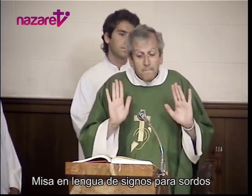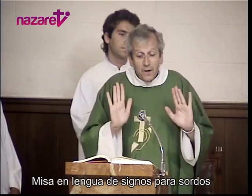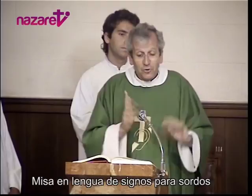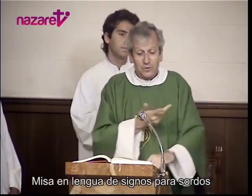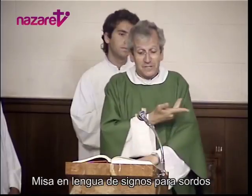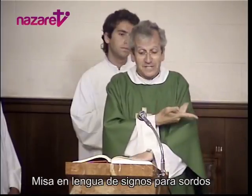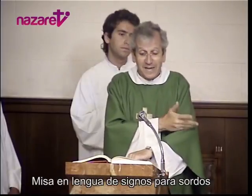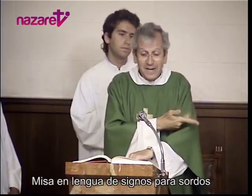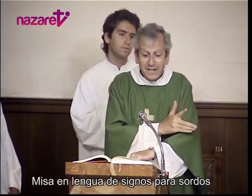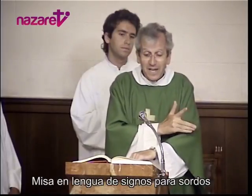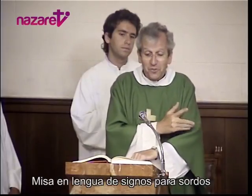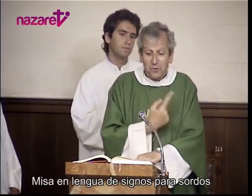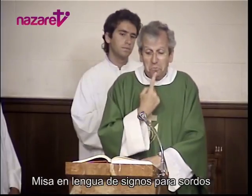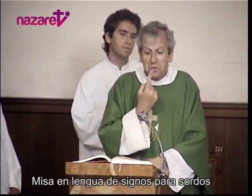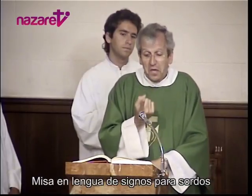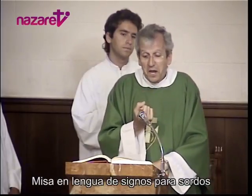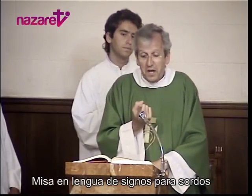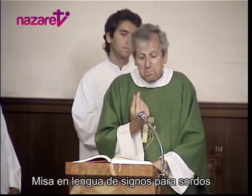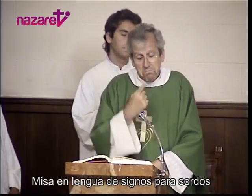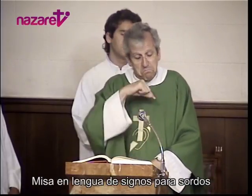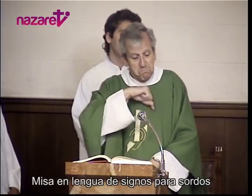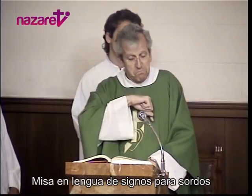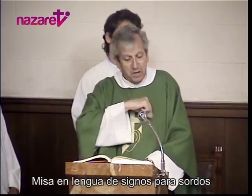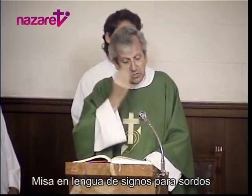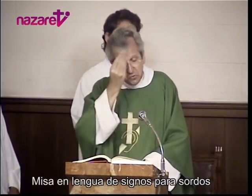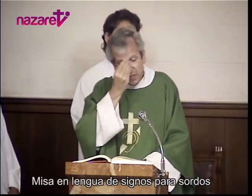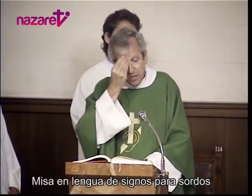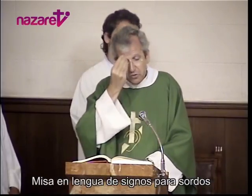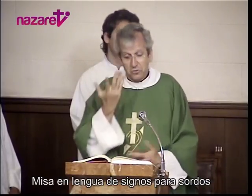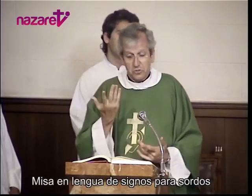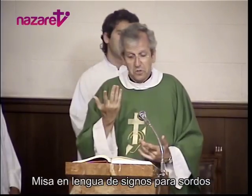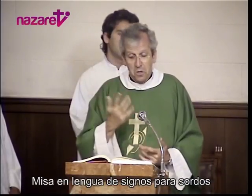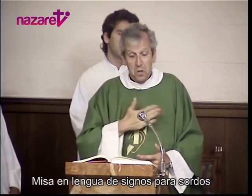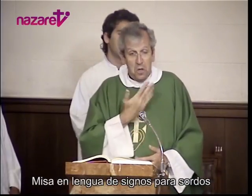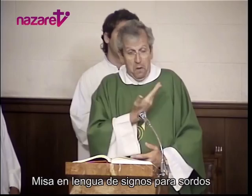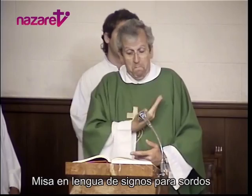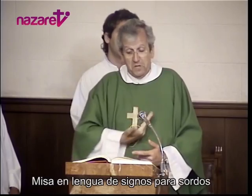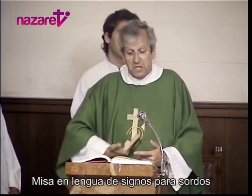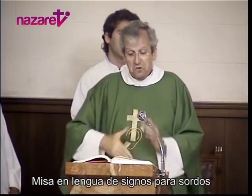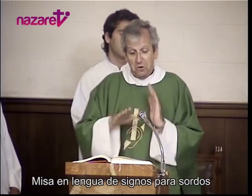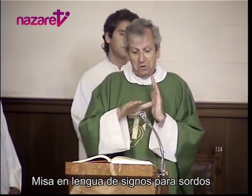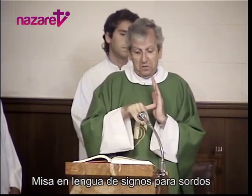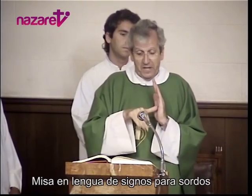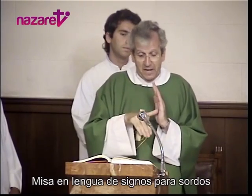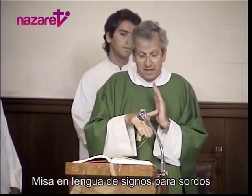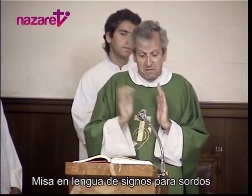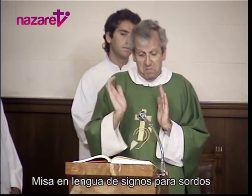Pero si aquel criado dijera para sus adentros: mi señor tarda en